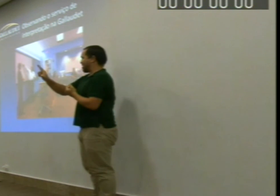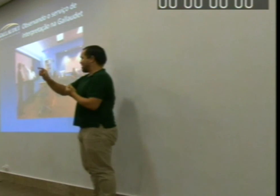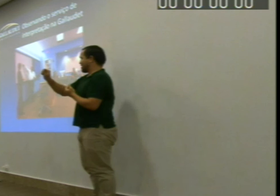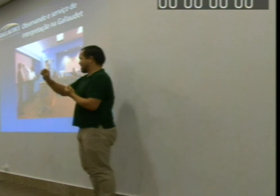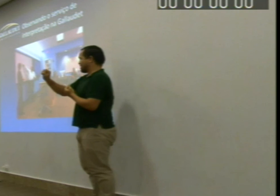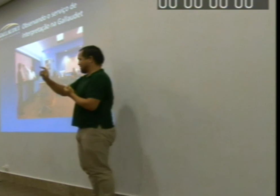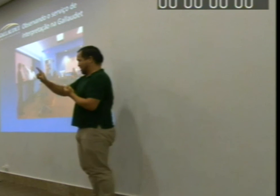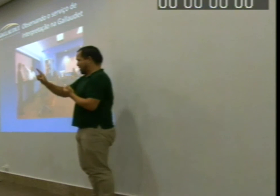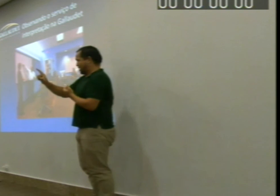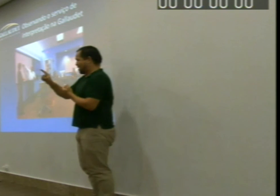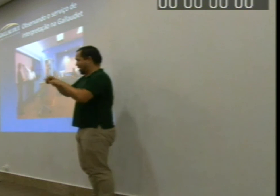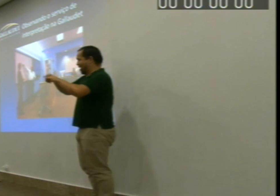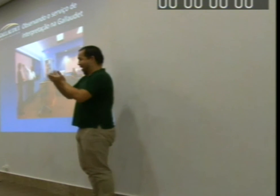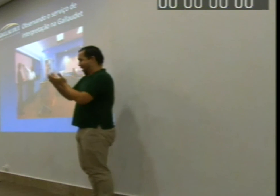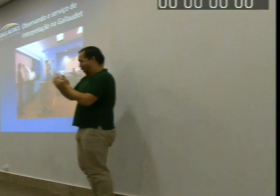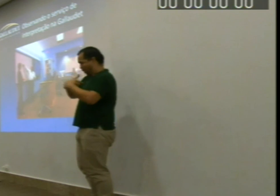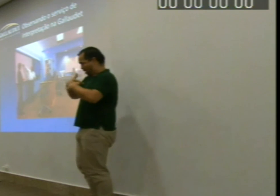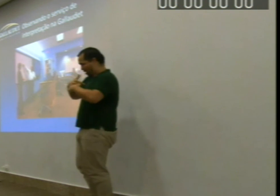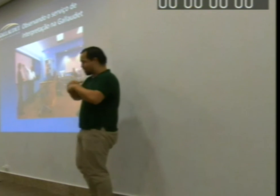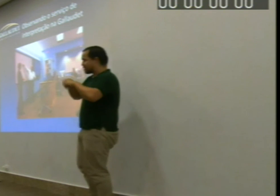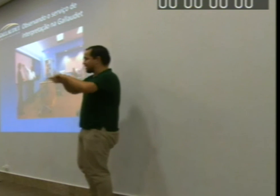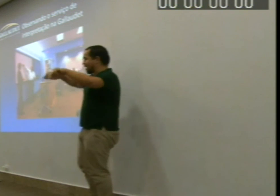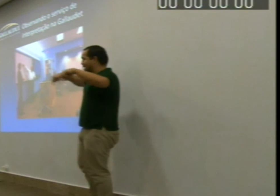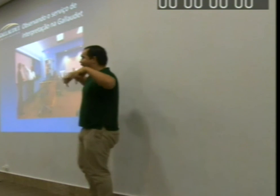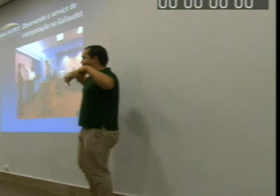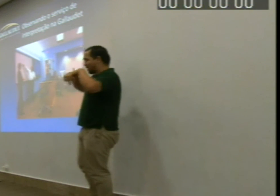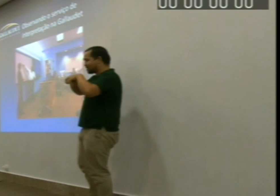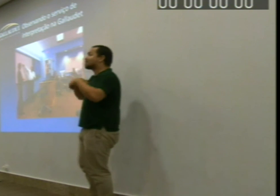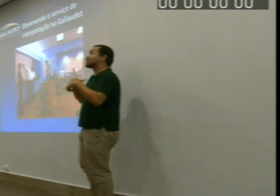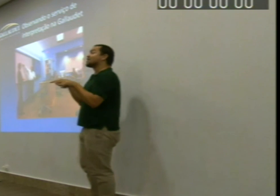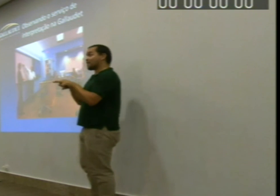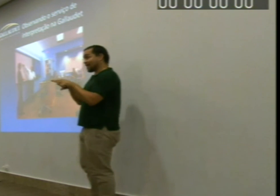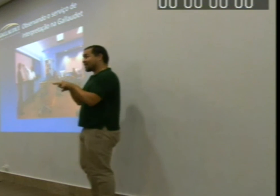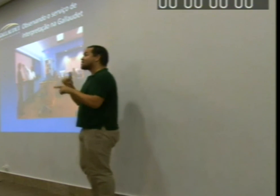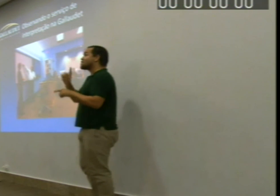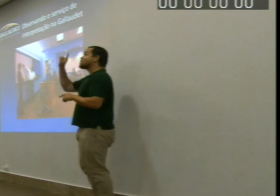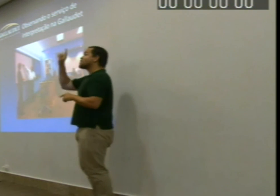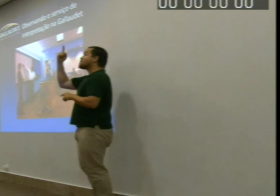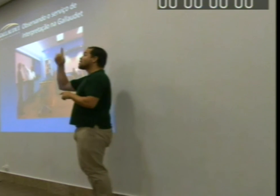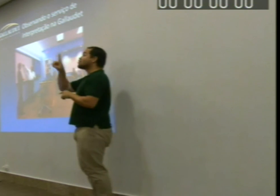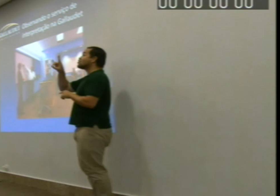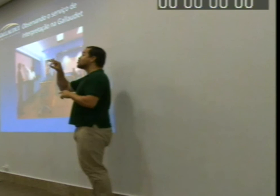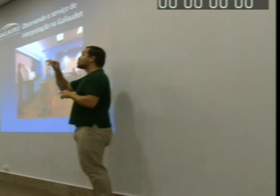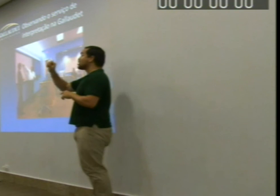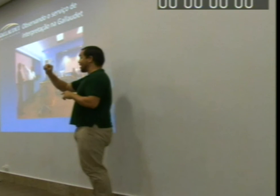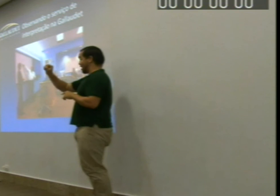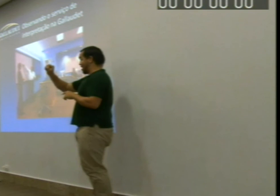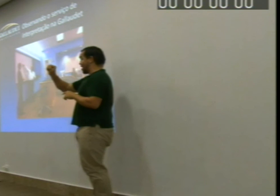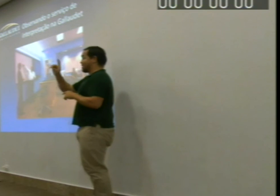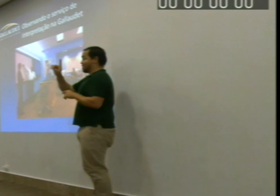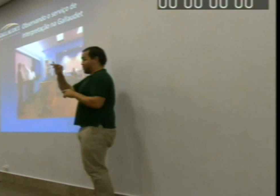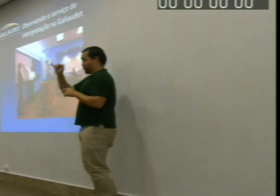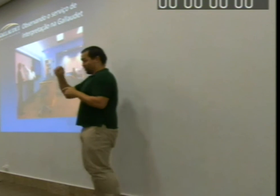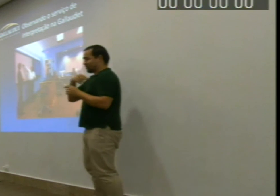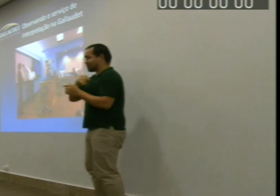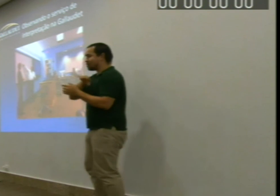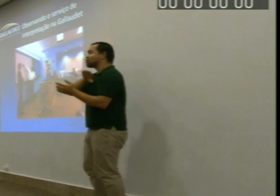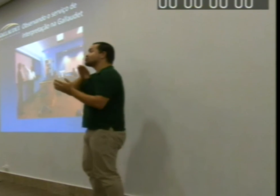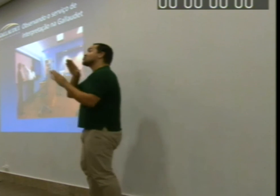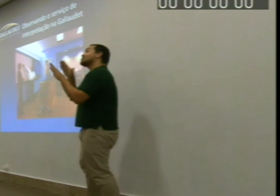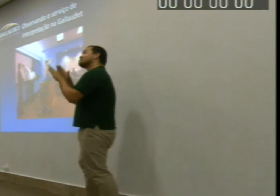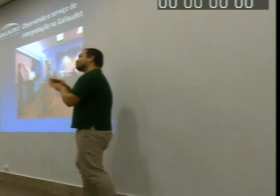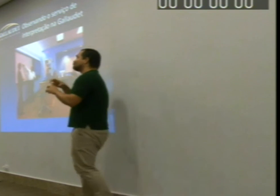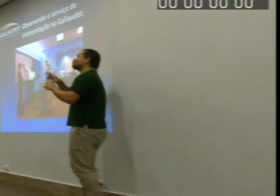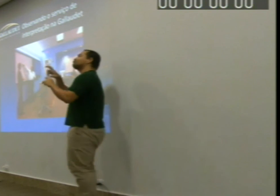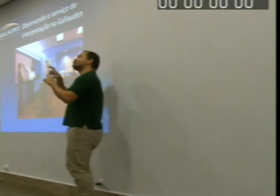o ASL eu eu quando eu na quando eu estava na aula de ASL um